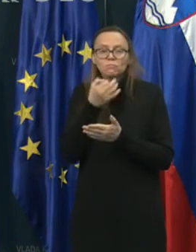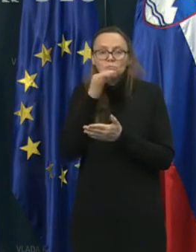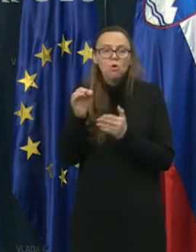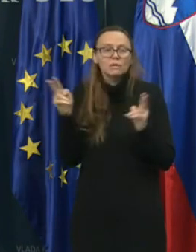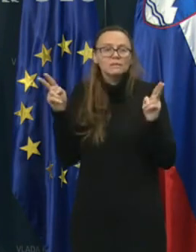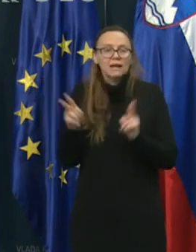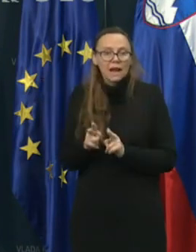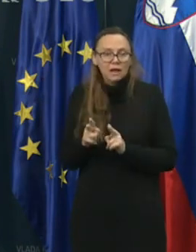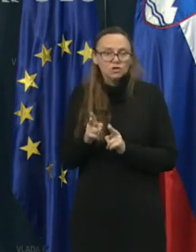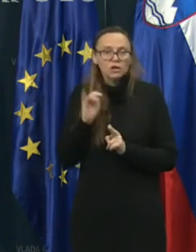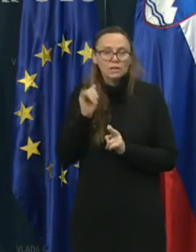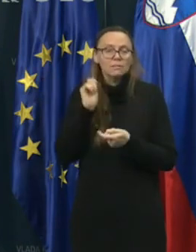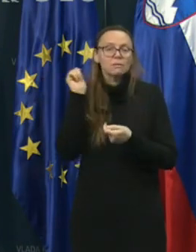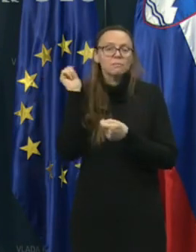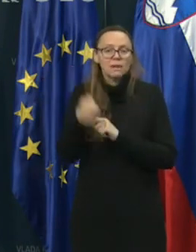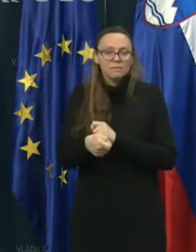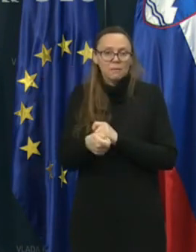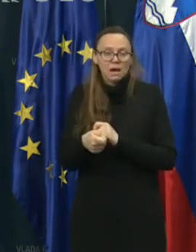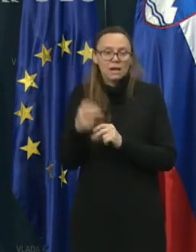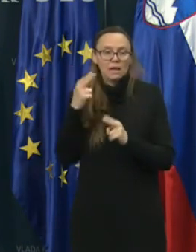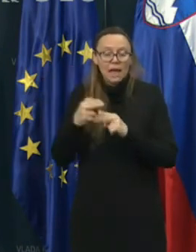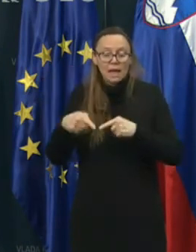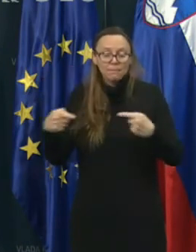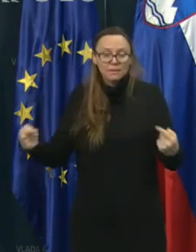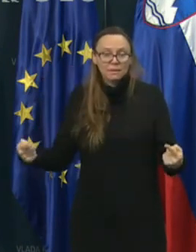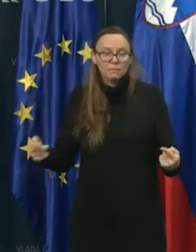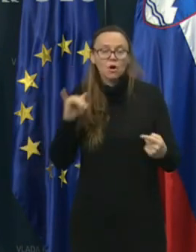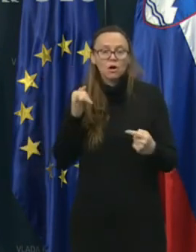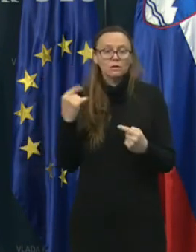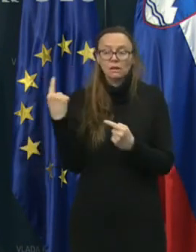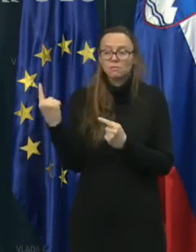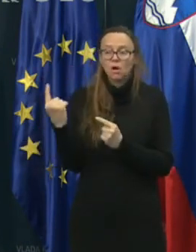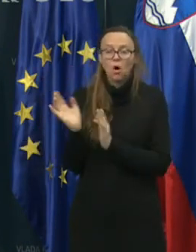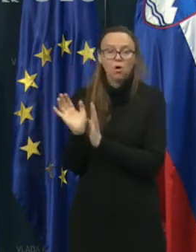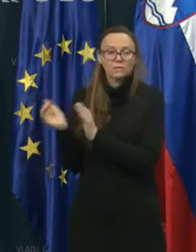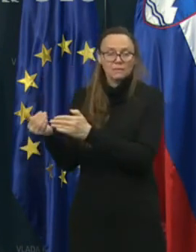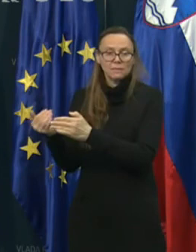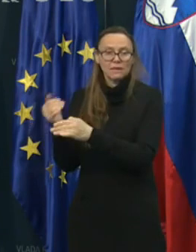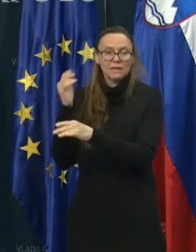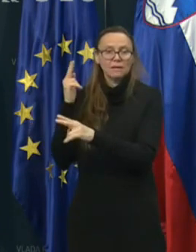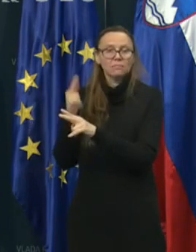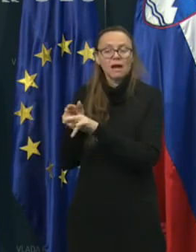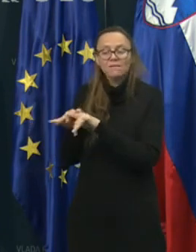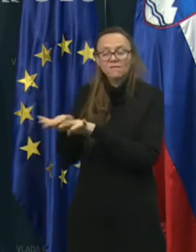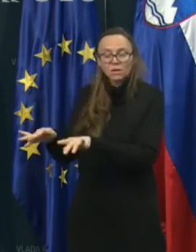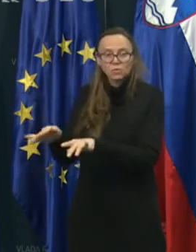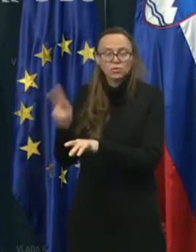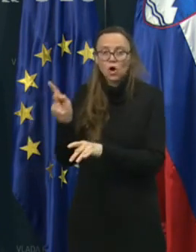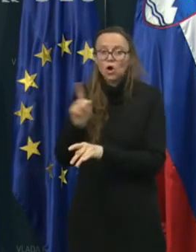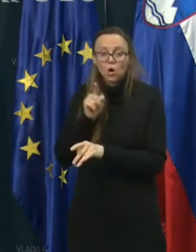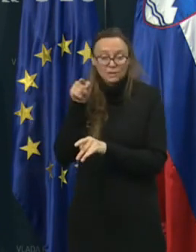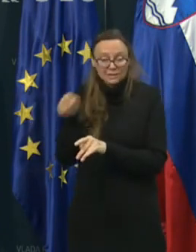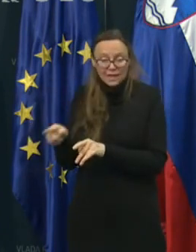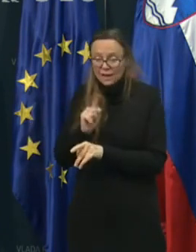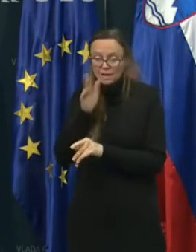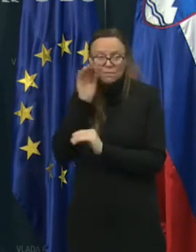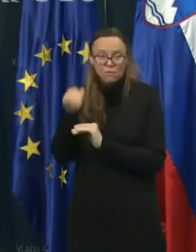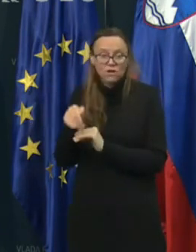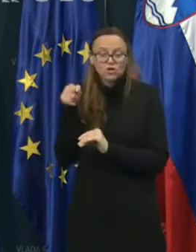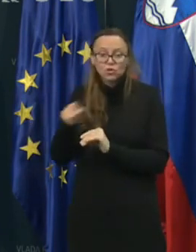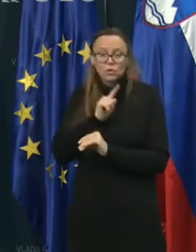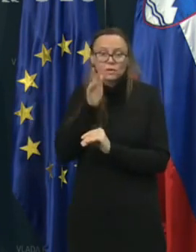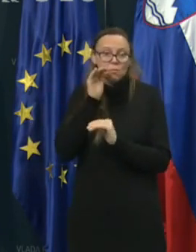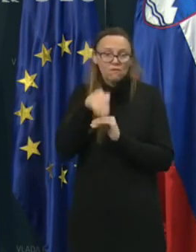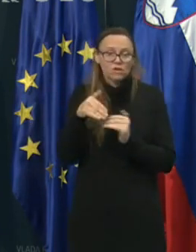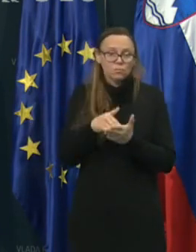skrajšali, da bi premagali epidemijo, da bi osamili virus in ko tega več ne bo, to ne bo več